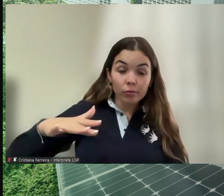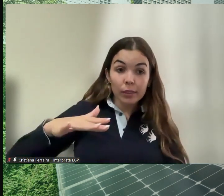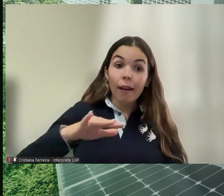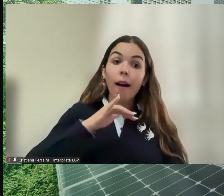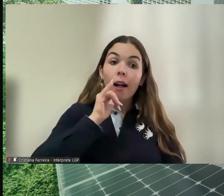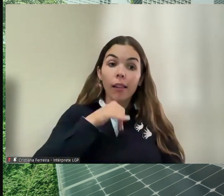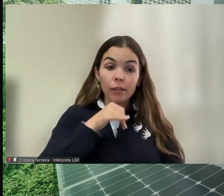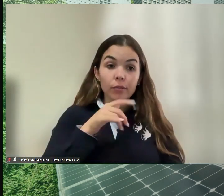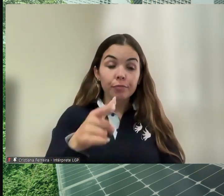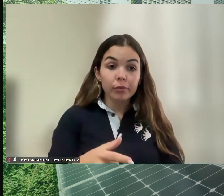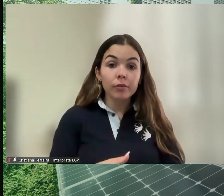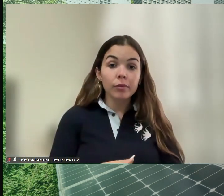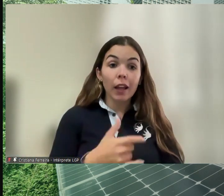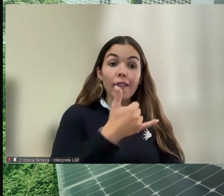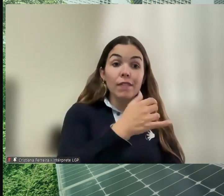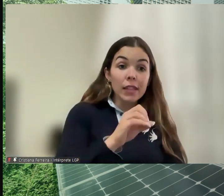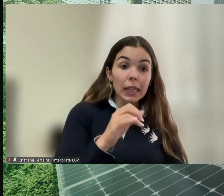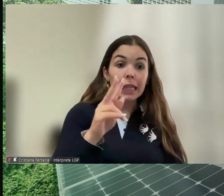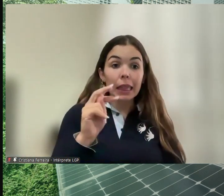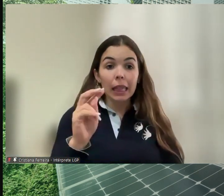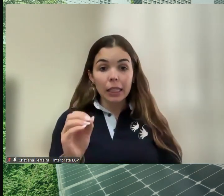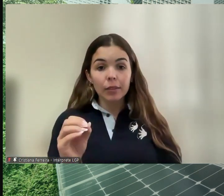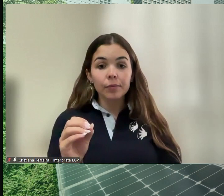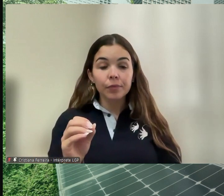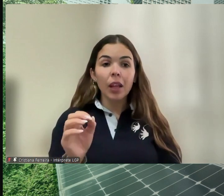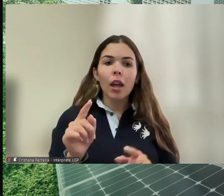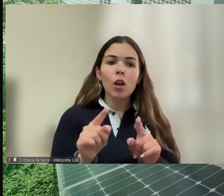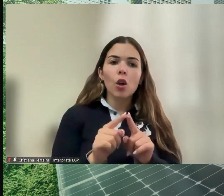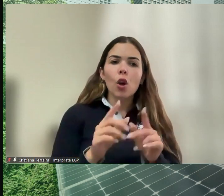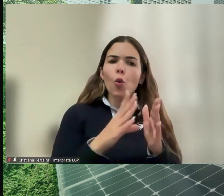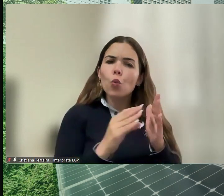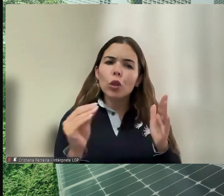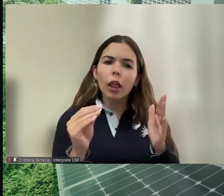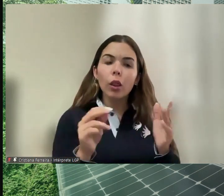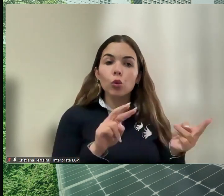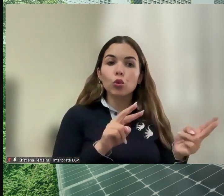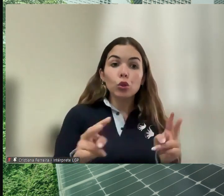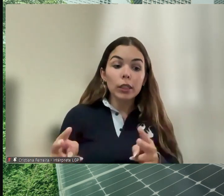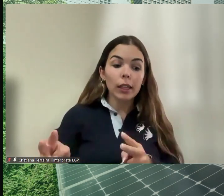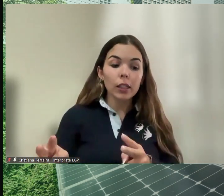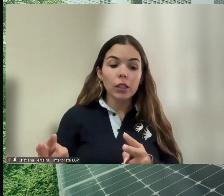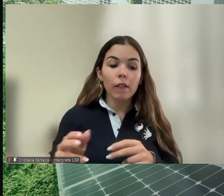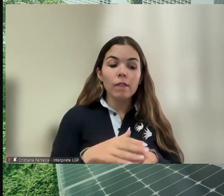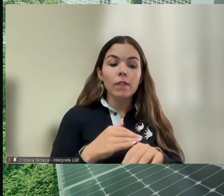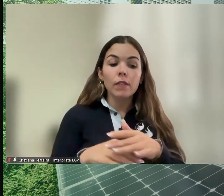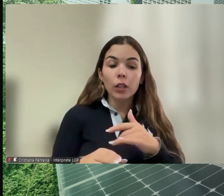Algarve, o Algarve 2030, foi um modelo de estratégia que foi